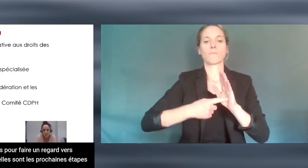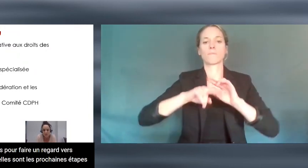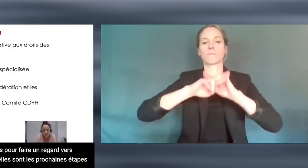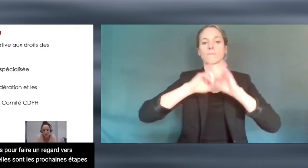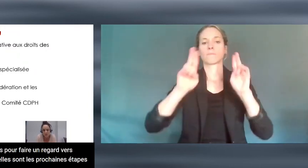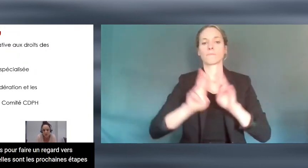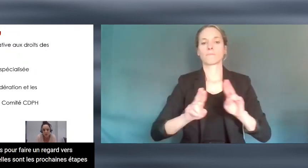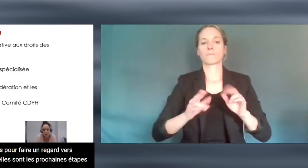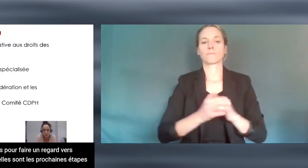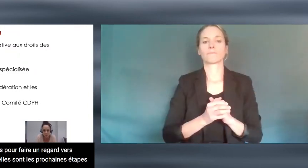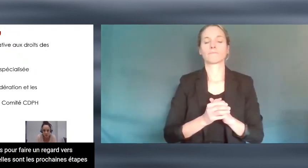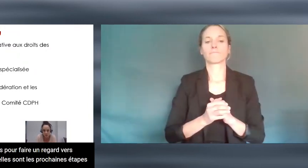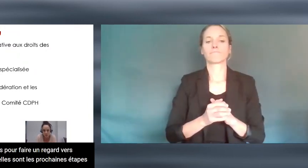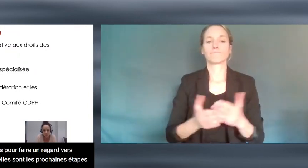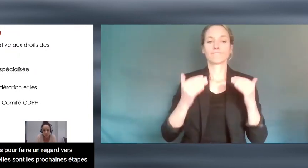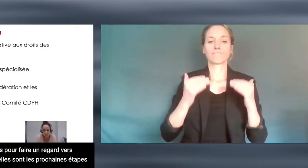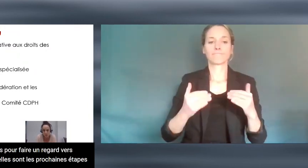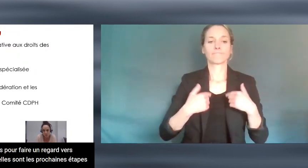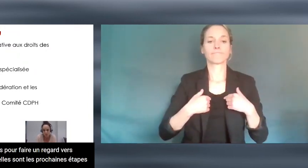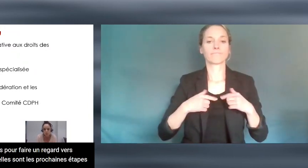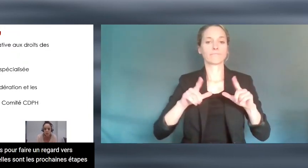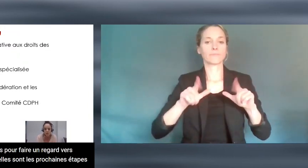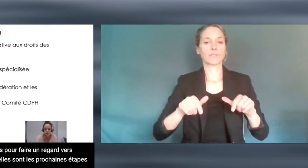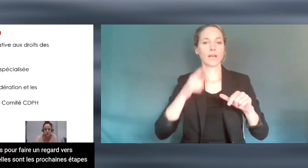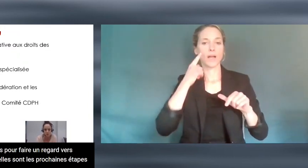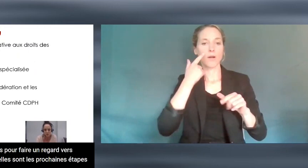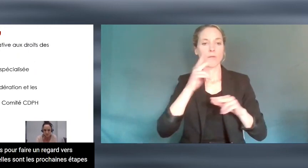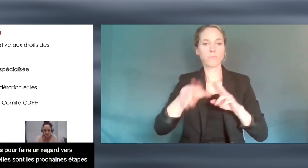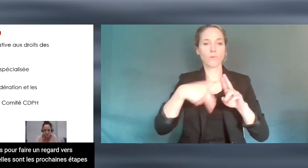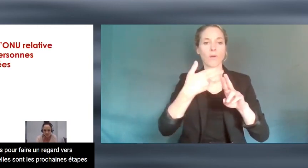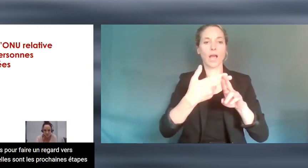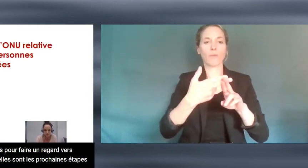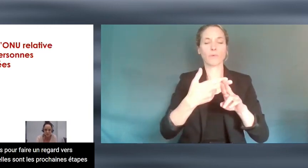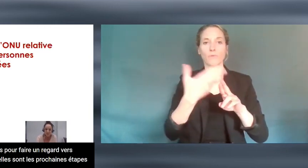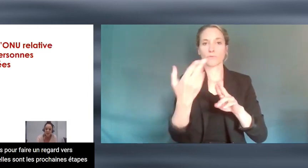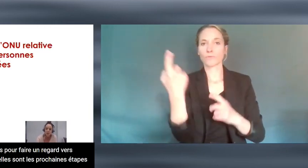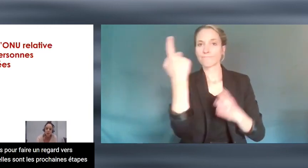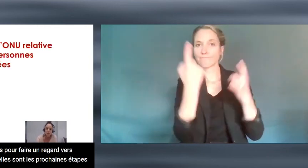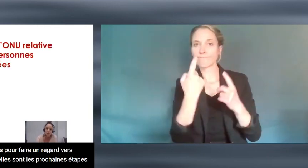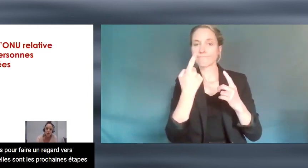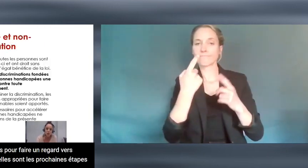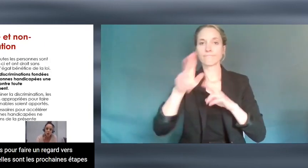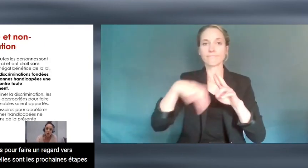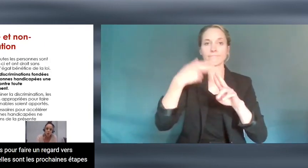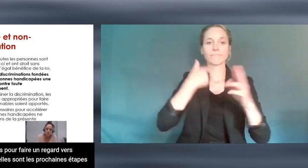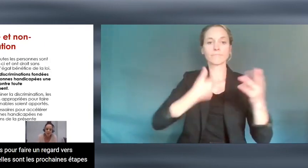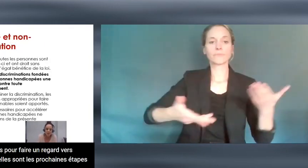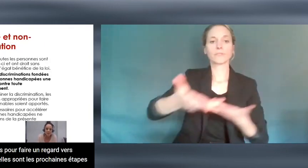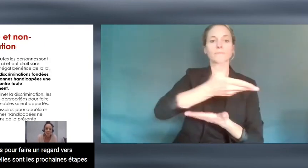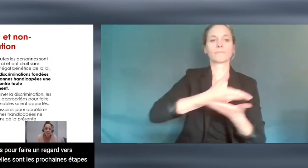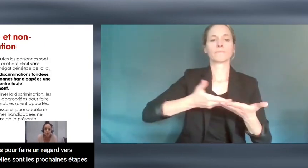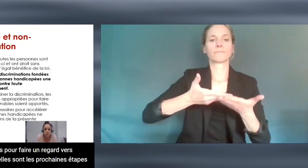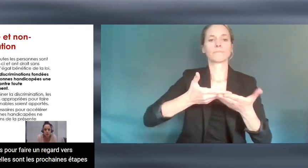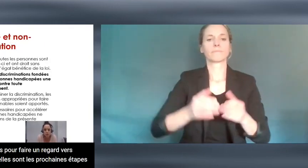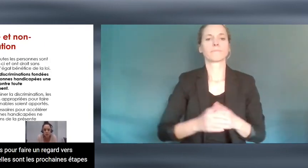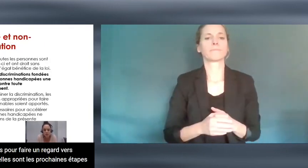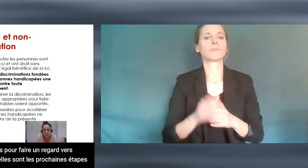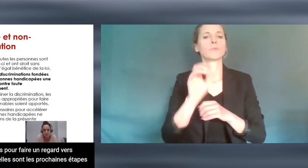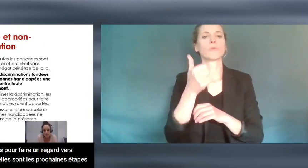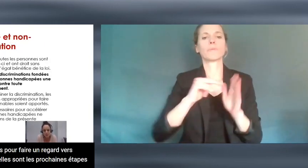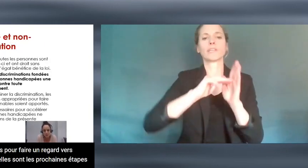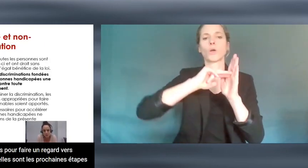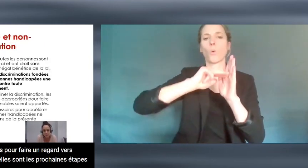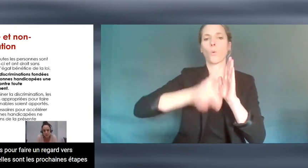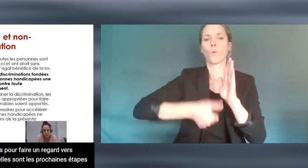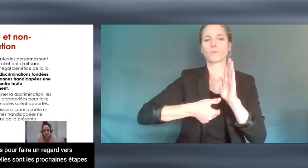après volontiers à votre disposition pour des questions, pour un échange. Tout d'abord, que contient cette Convention